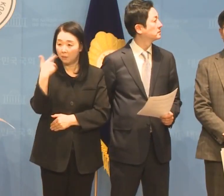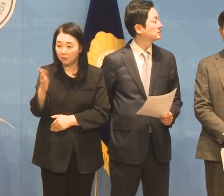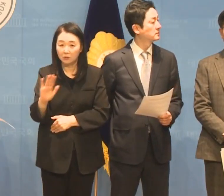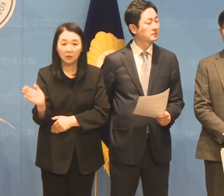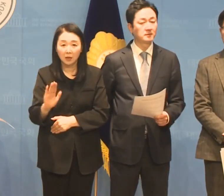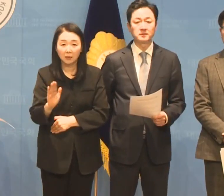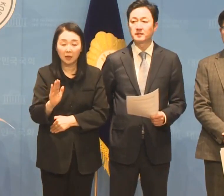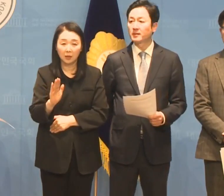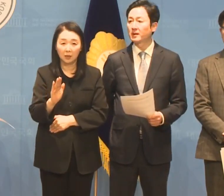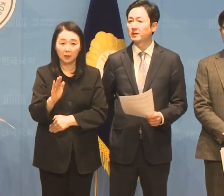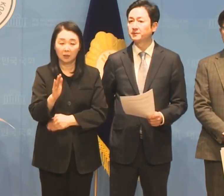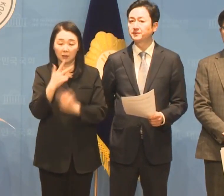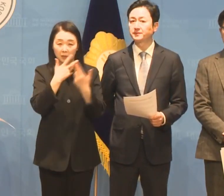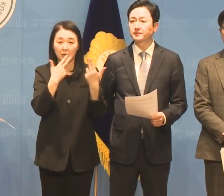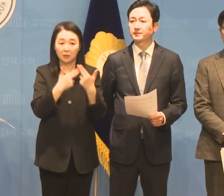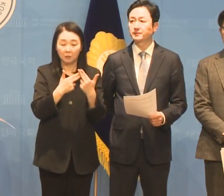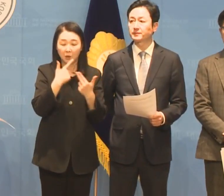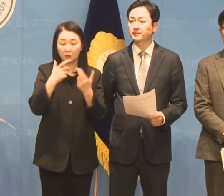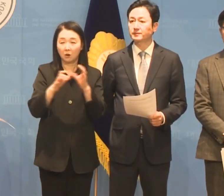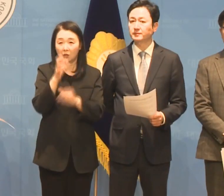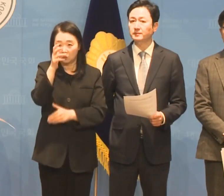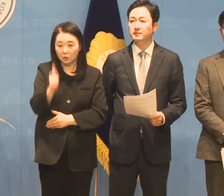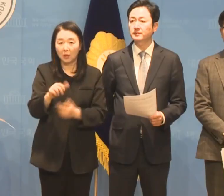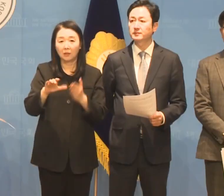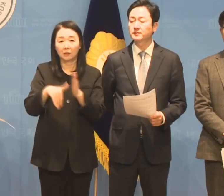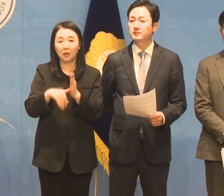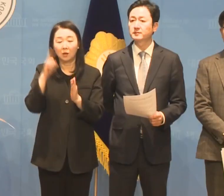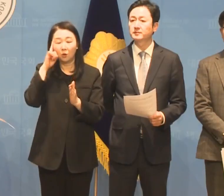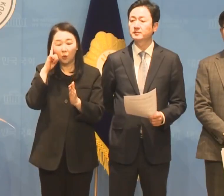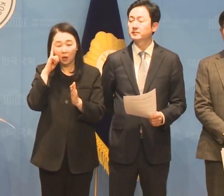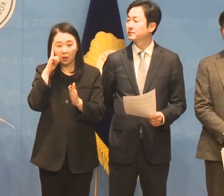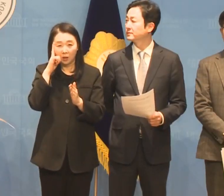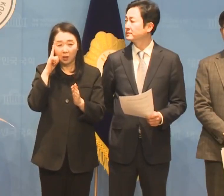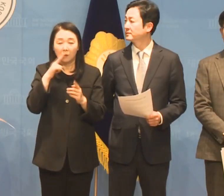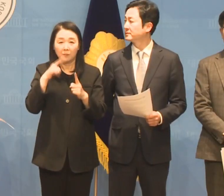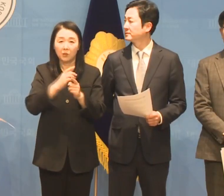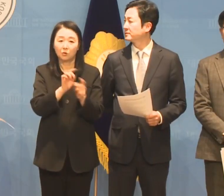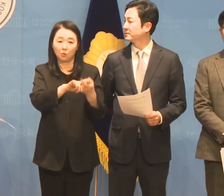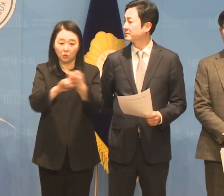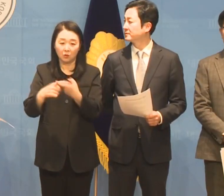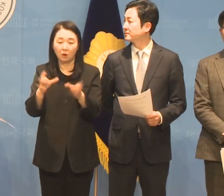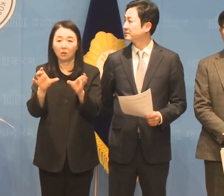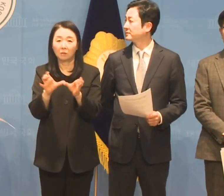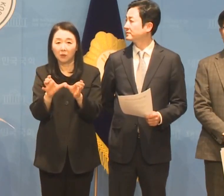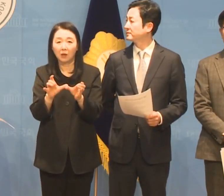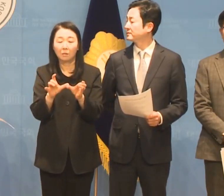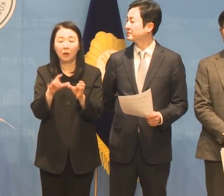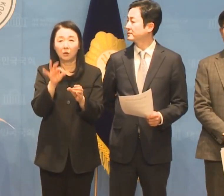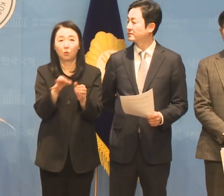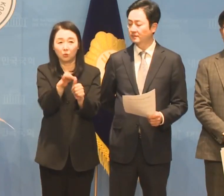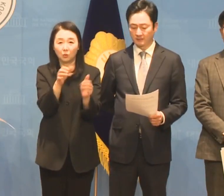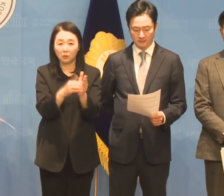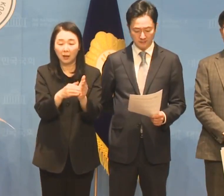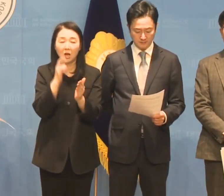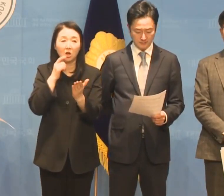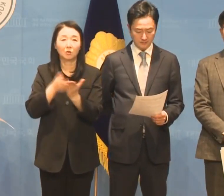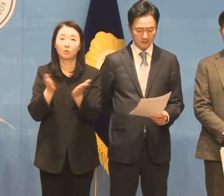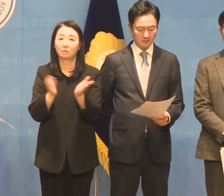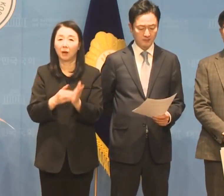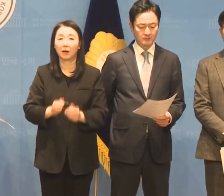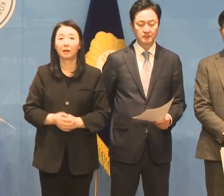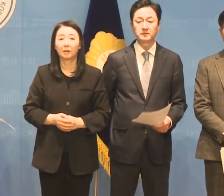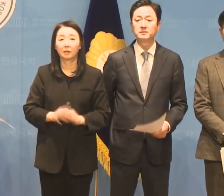시절 민노총 지부에 75억 원을 무상으로 제공했다. 이런 허위 사실을 계속해서 유포했습니다.